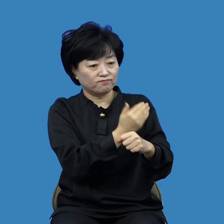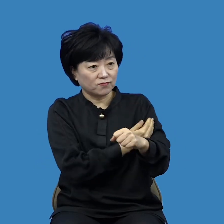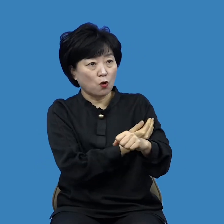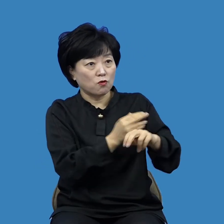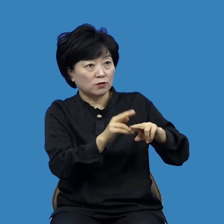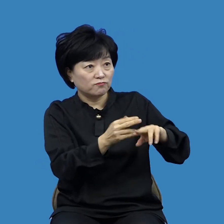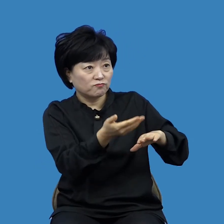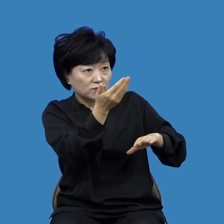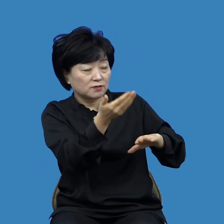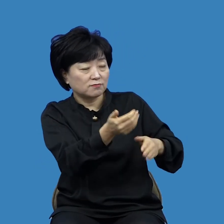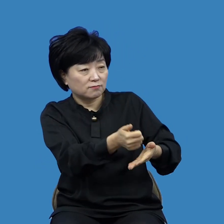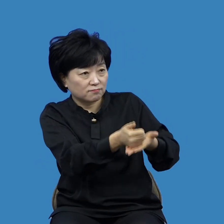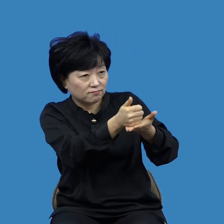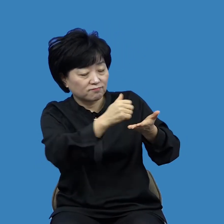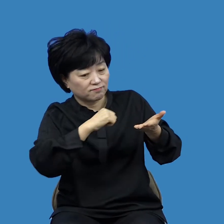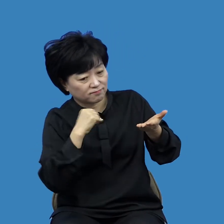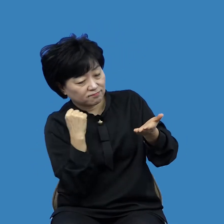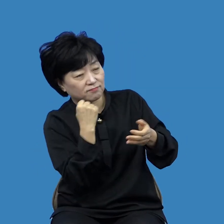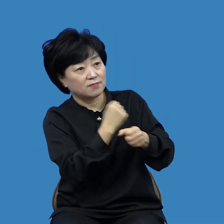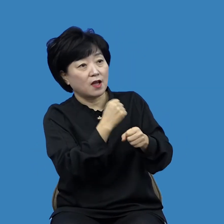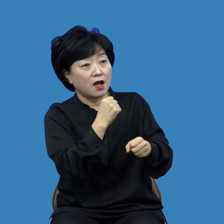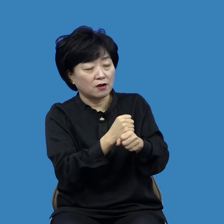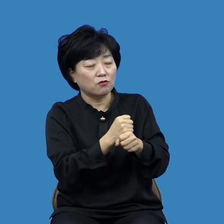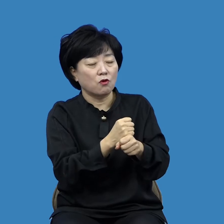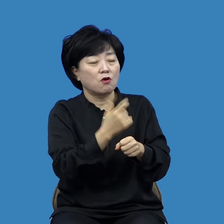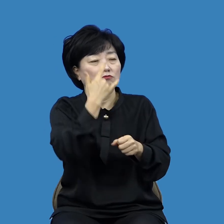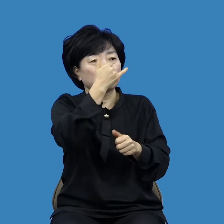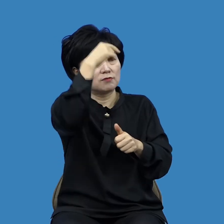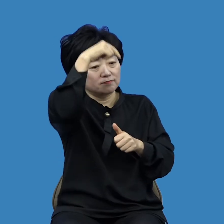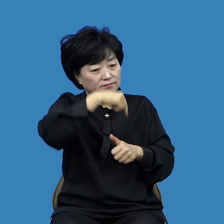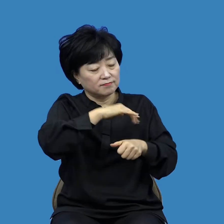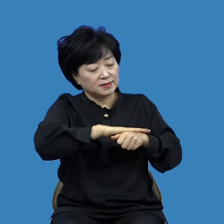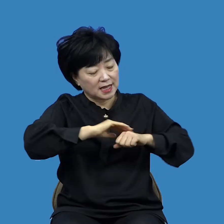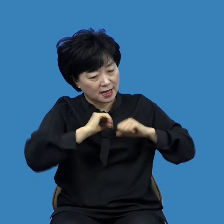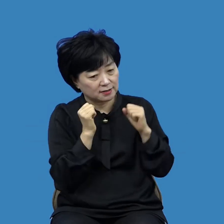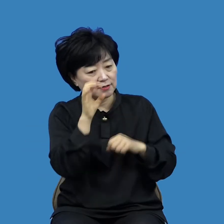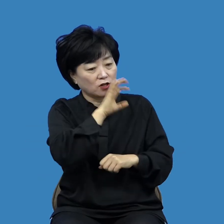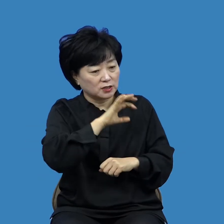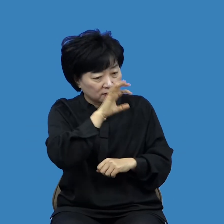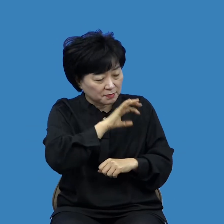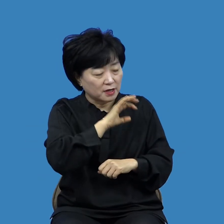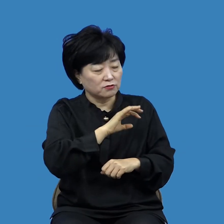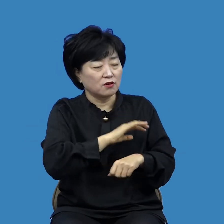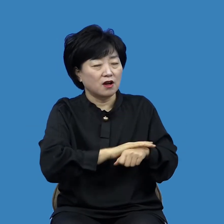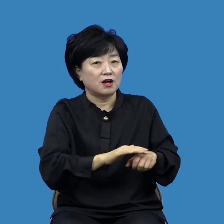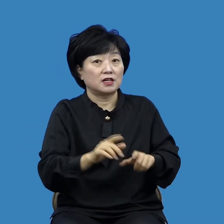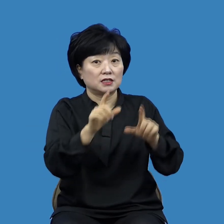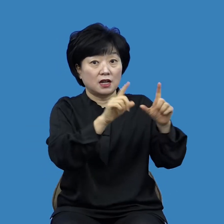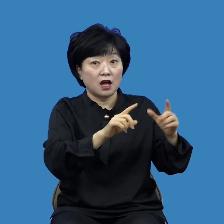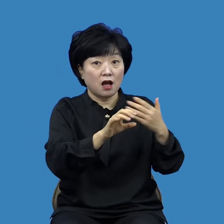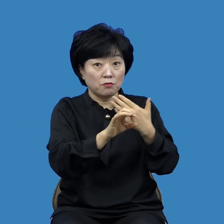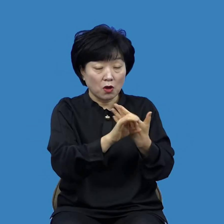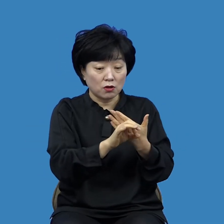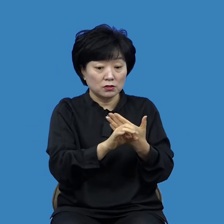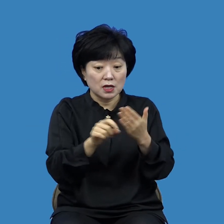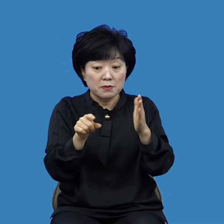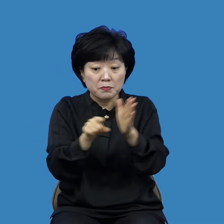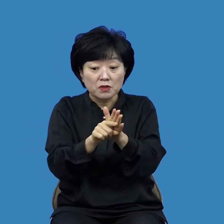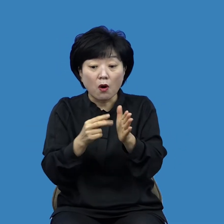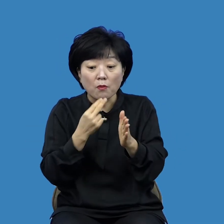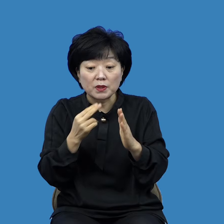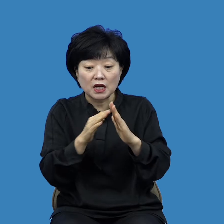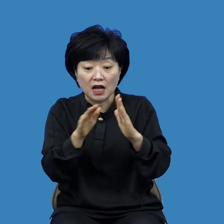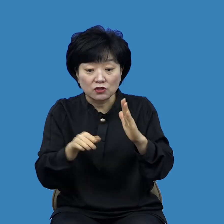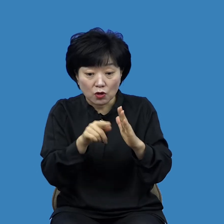순종하고 부모를 공경하는 삶들을 계속 살아오고 연습하면서 커온 아이들은, 비록 믿지 않는 가정이라도 그것을 잘 연습하고 커온